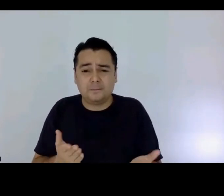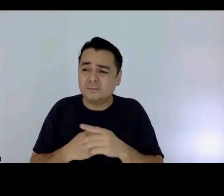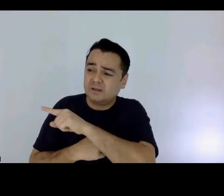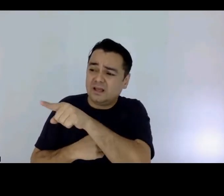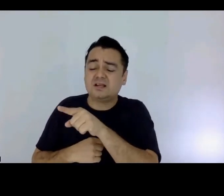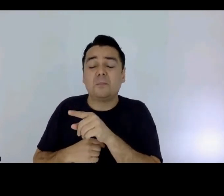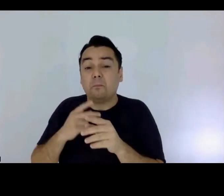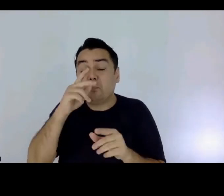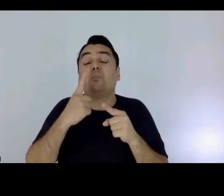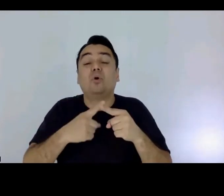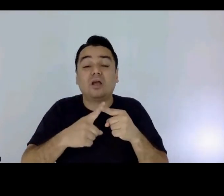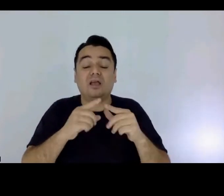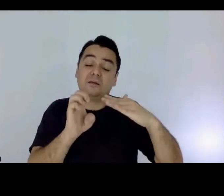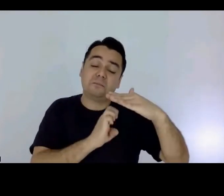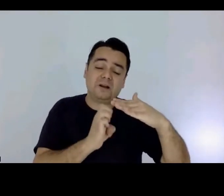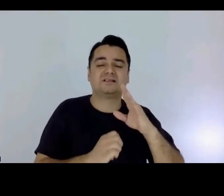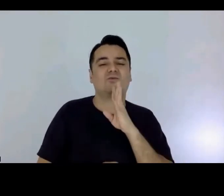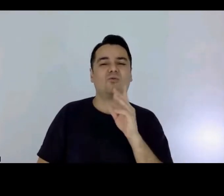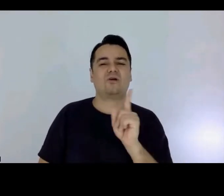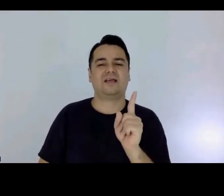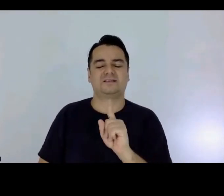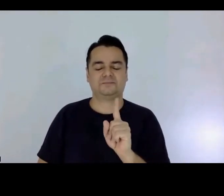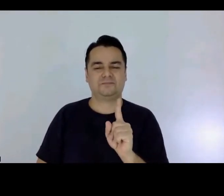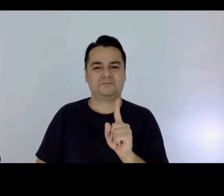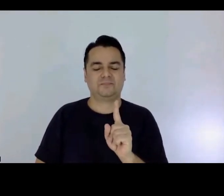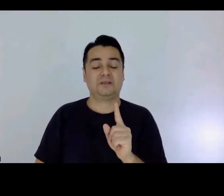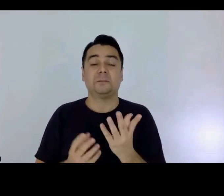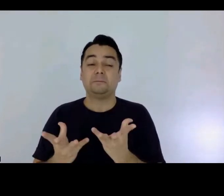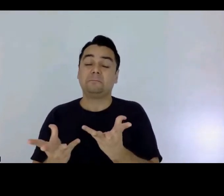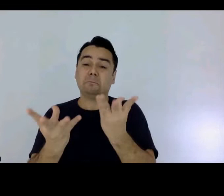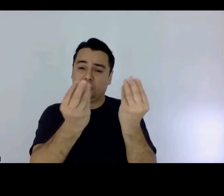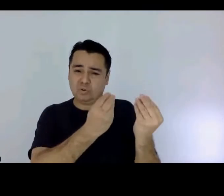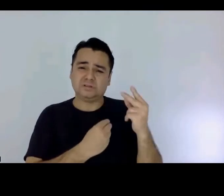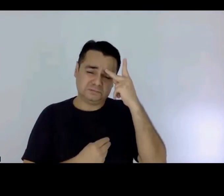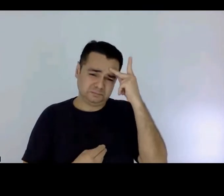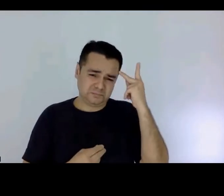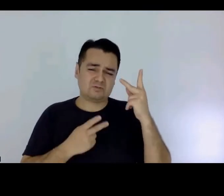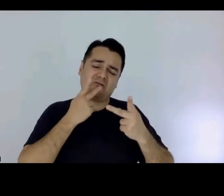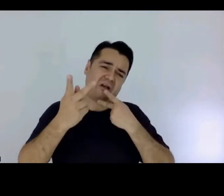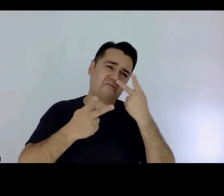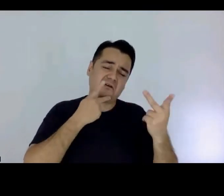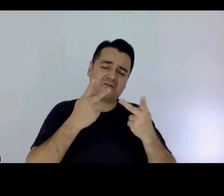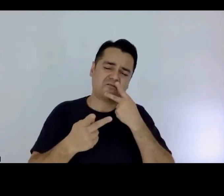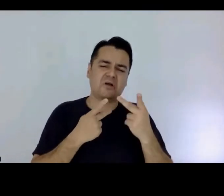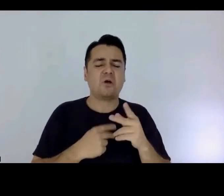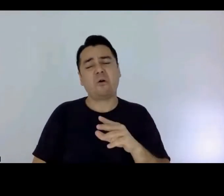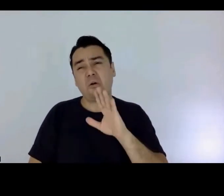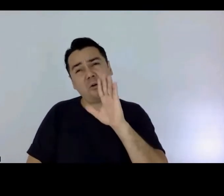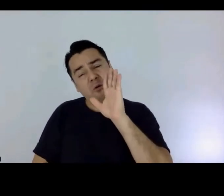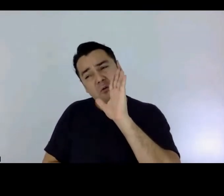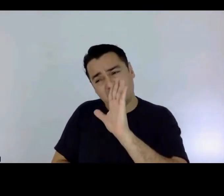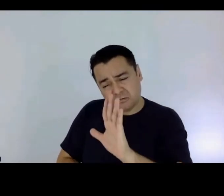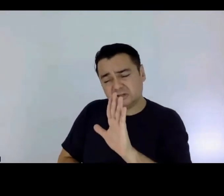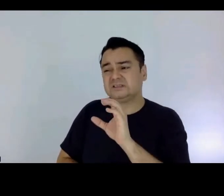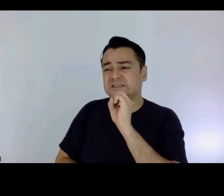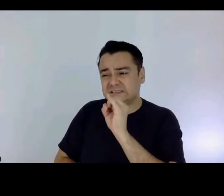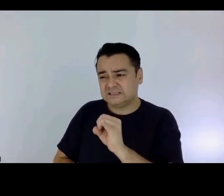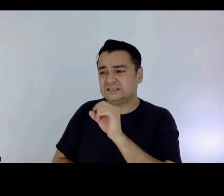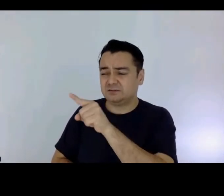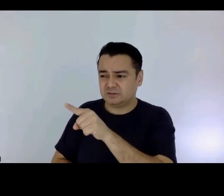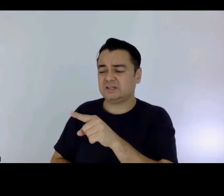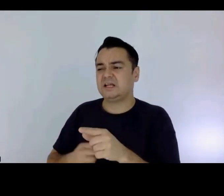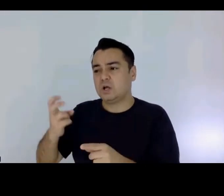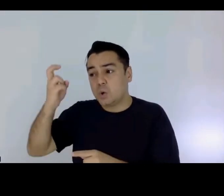desconhecem. E sabe, muita gente fala por aí, Ora, se você não tem determinado